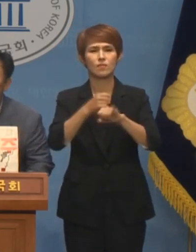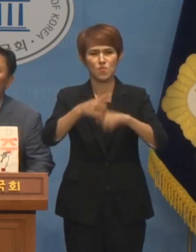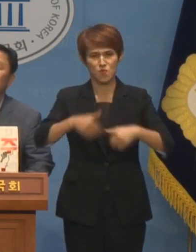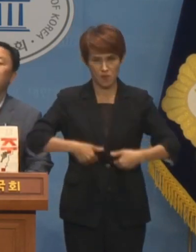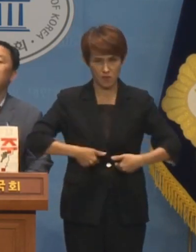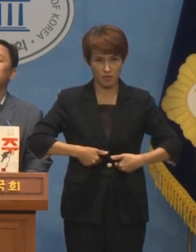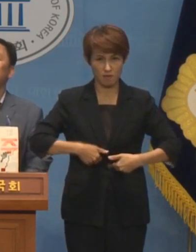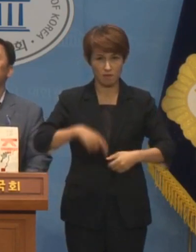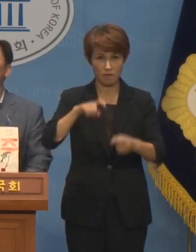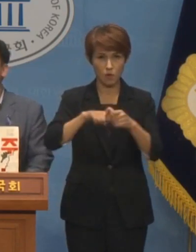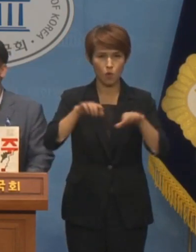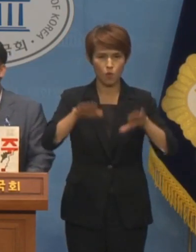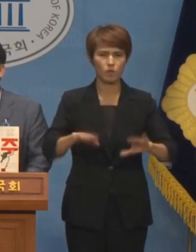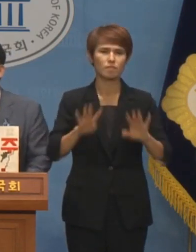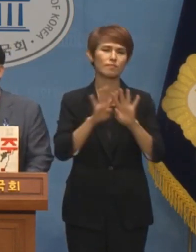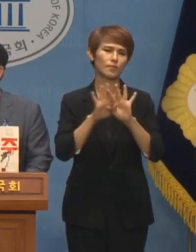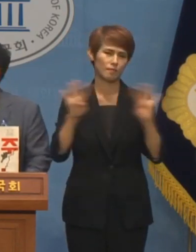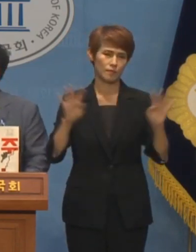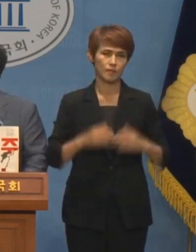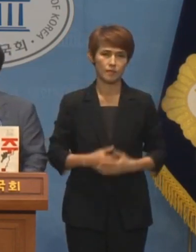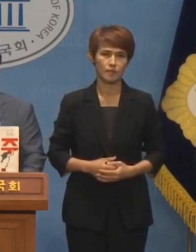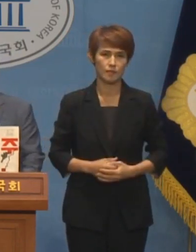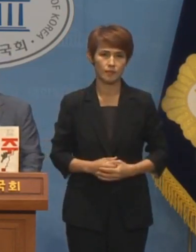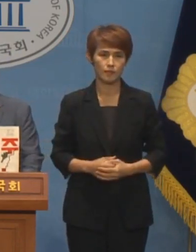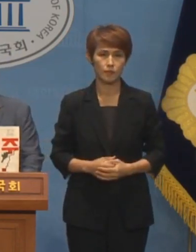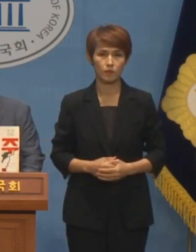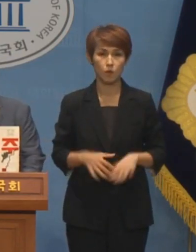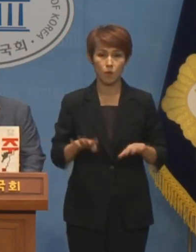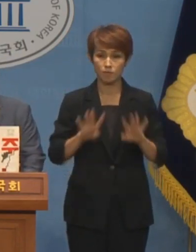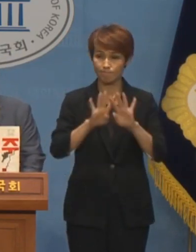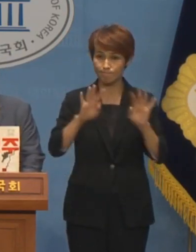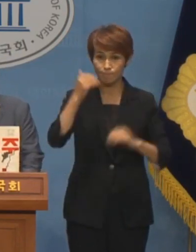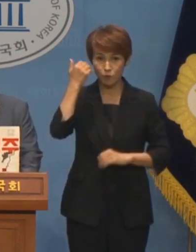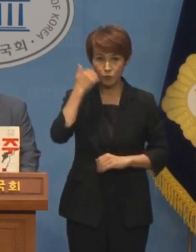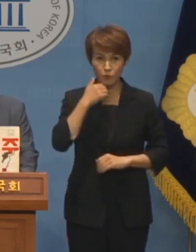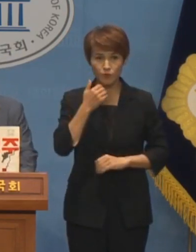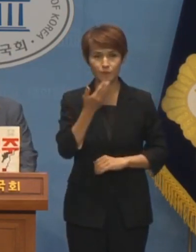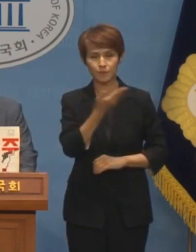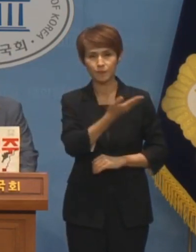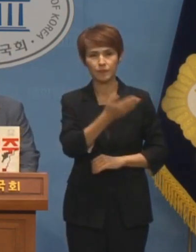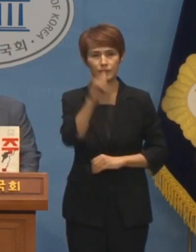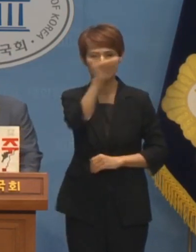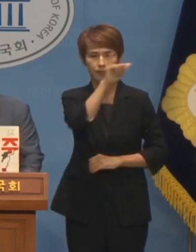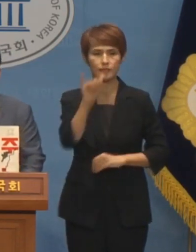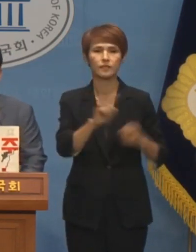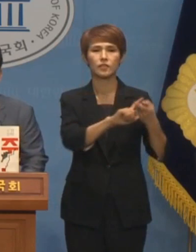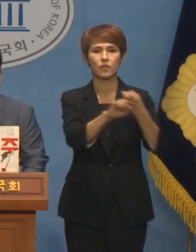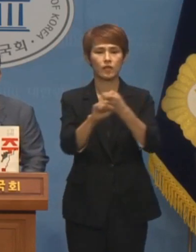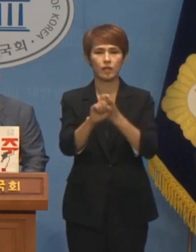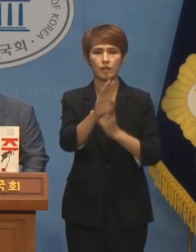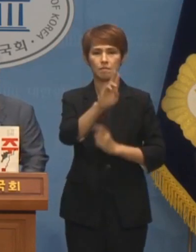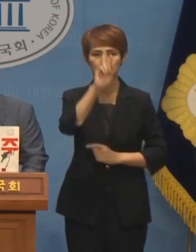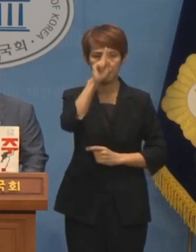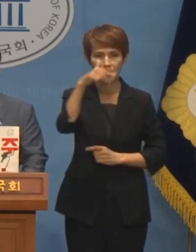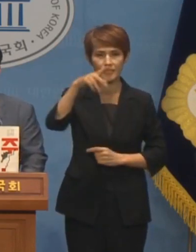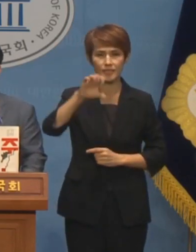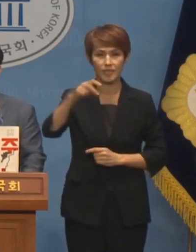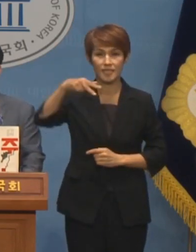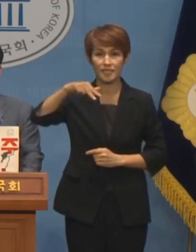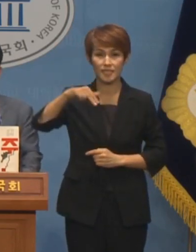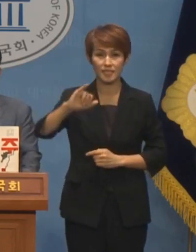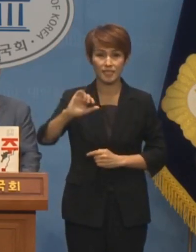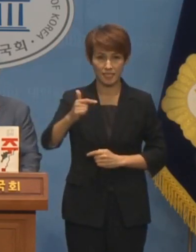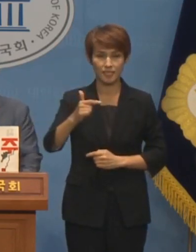오늘 참가하신 분들 소개하겠습니다. 맨 오른쪽에 을들의 연대 박창진 대표님 참여해